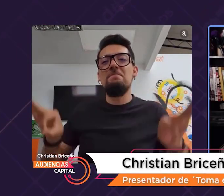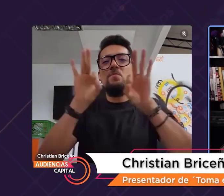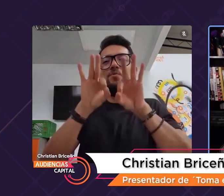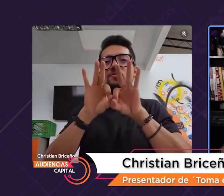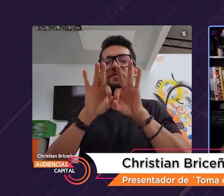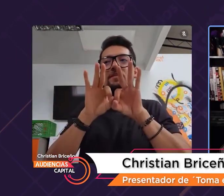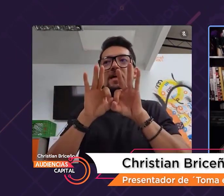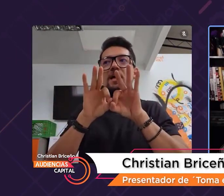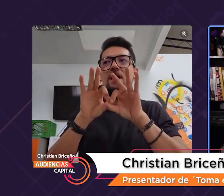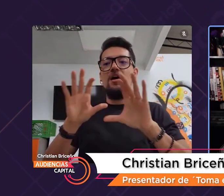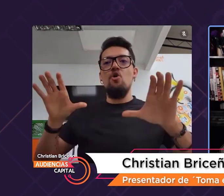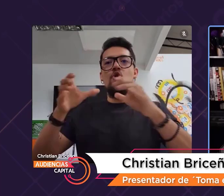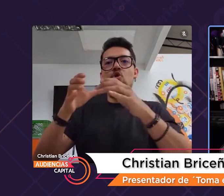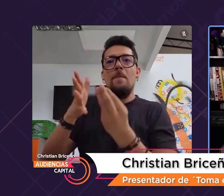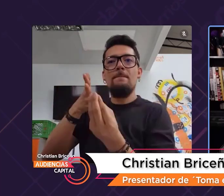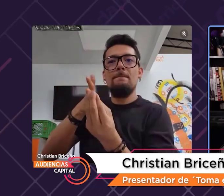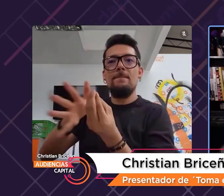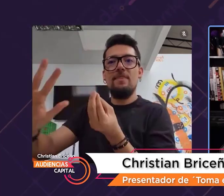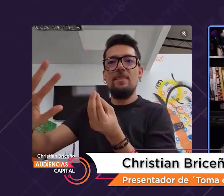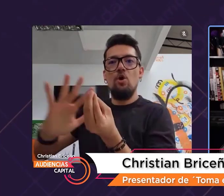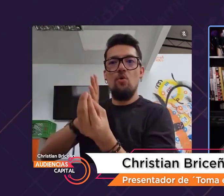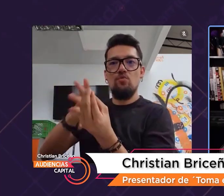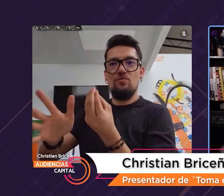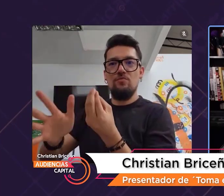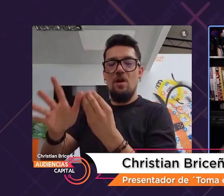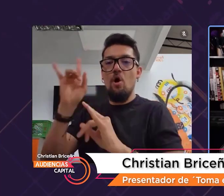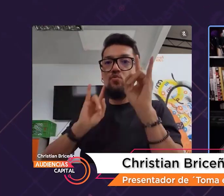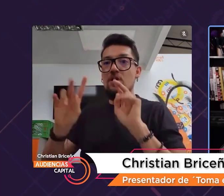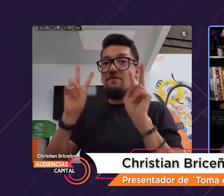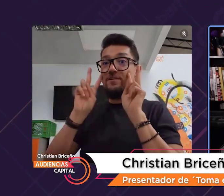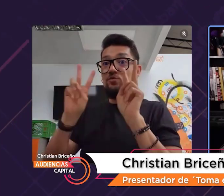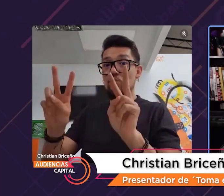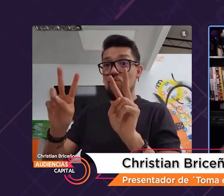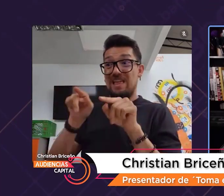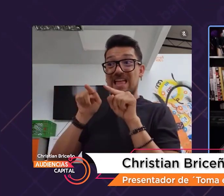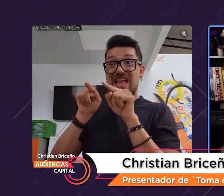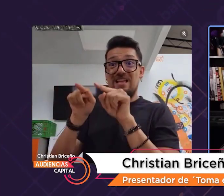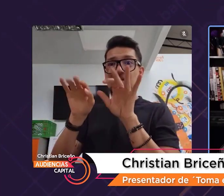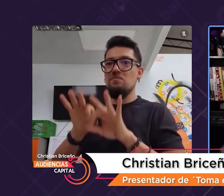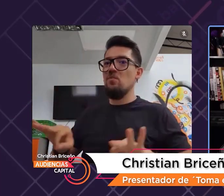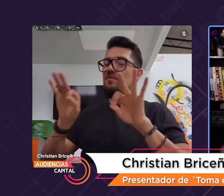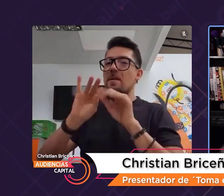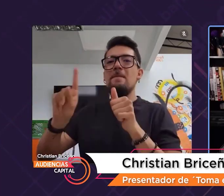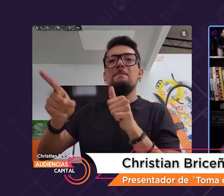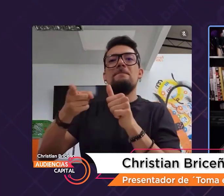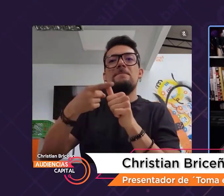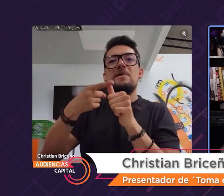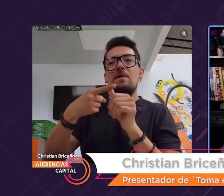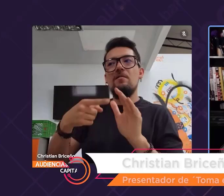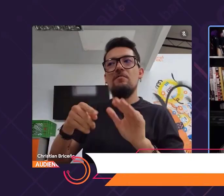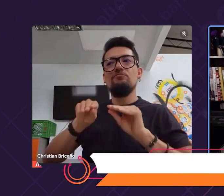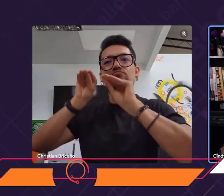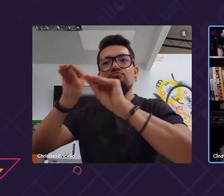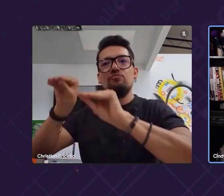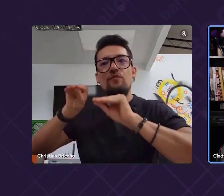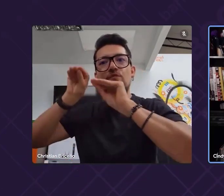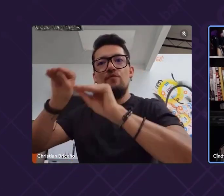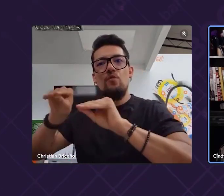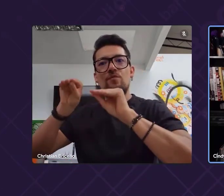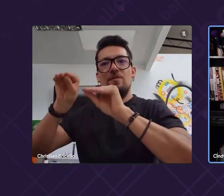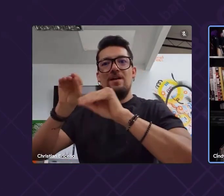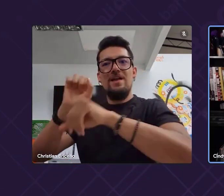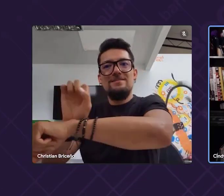Bueno, para mí realmente lo más importante también de los medios de comunicación es la parte audiovisual para la